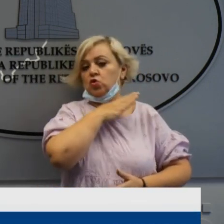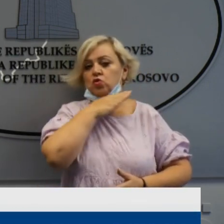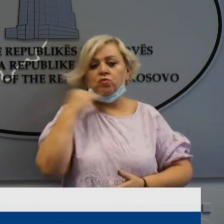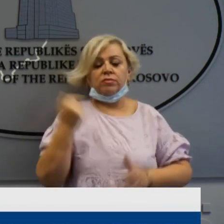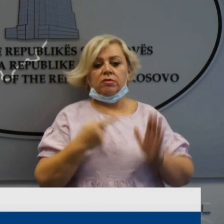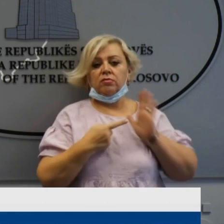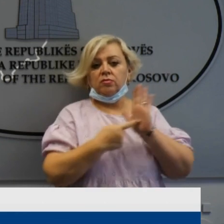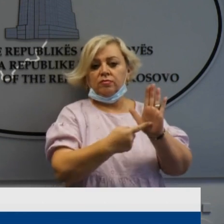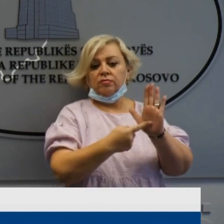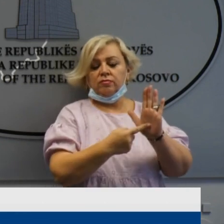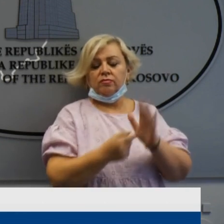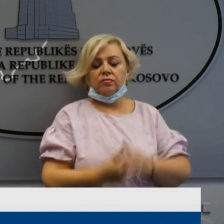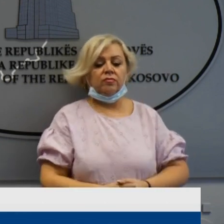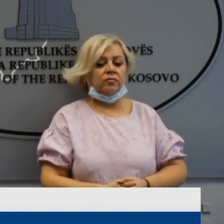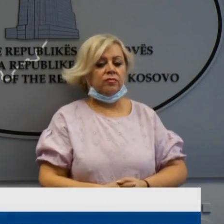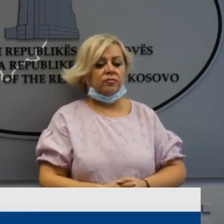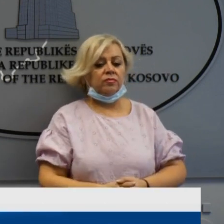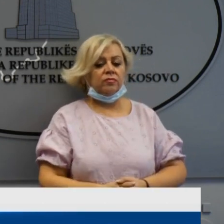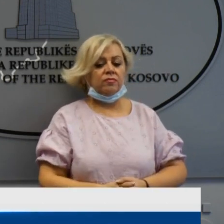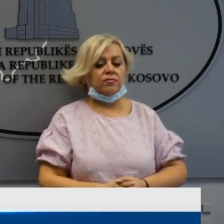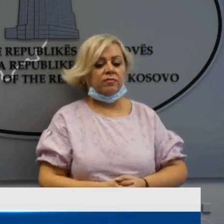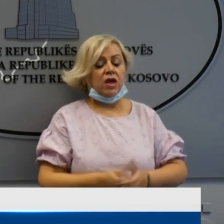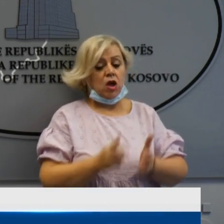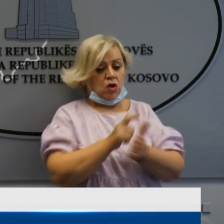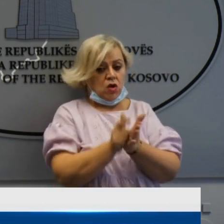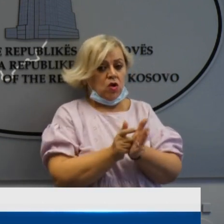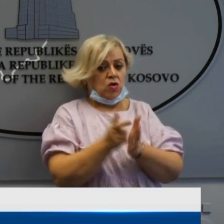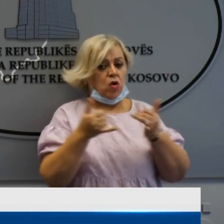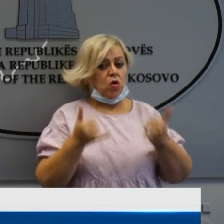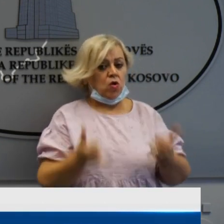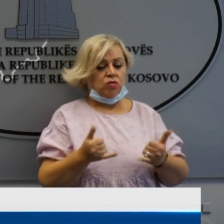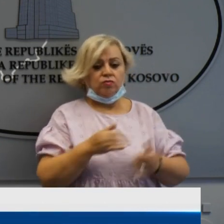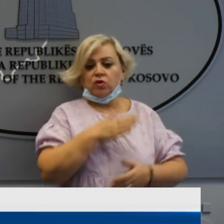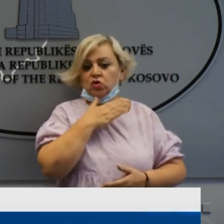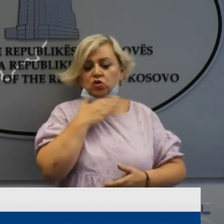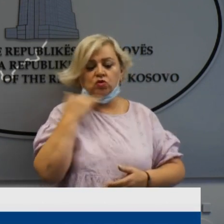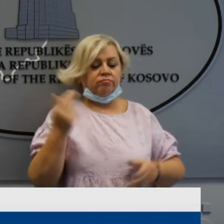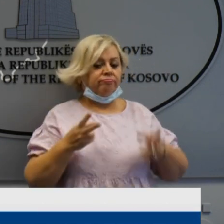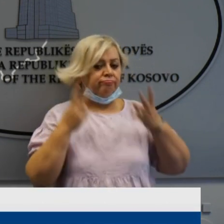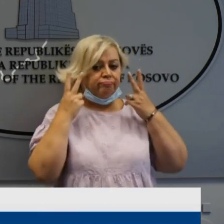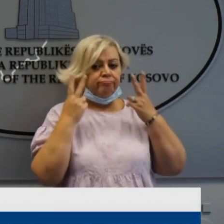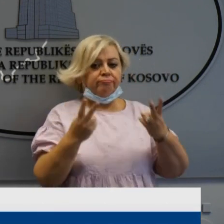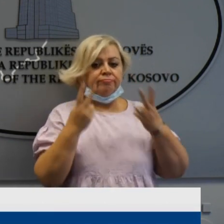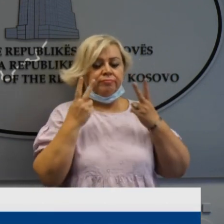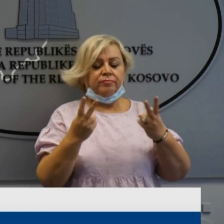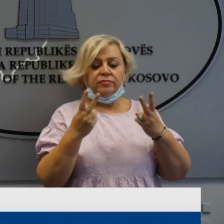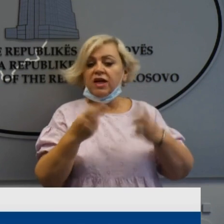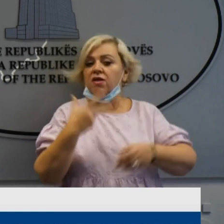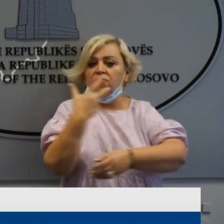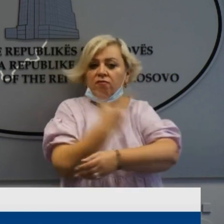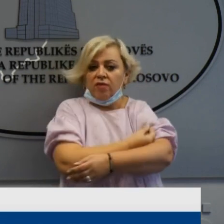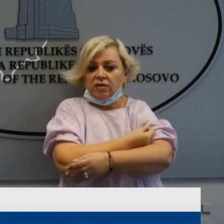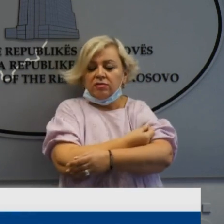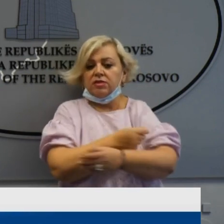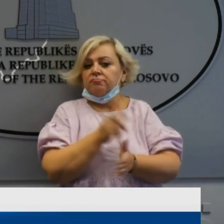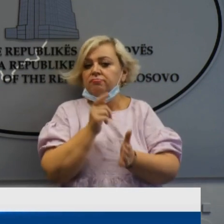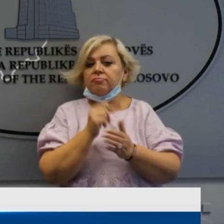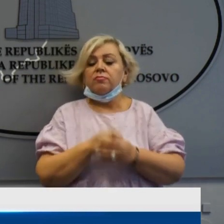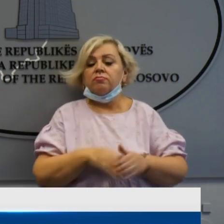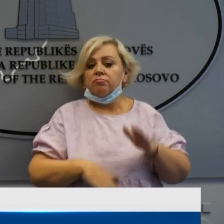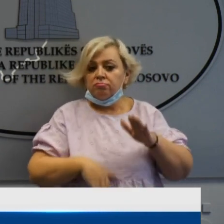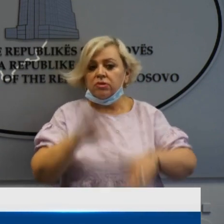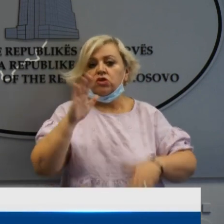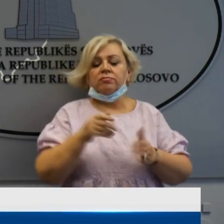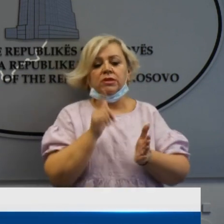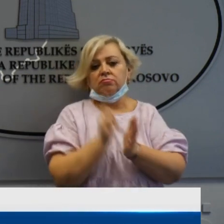që e tregojnë këtë gjë. Në këtë kohë, është shumë e rëndësishme që të vaksinohemi sa më shumë